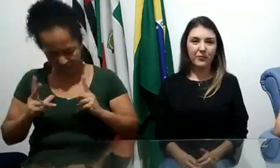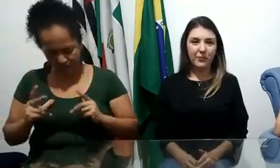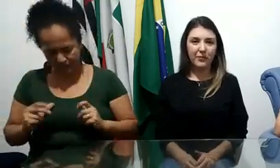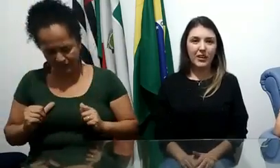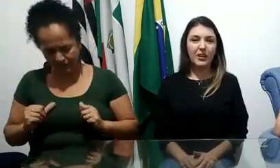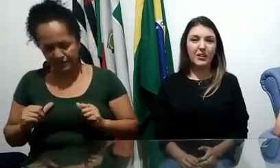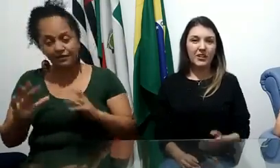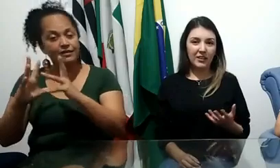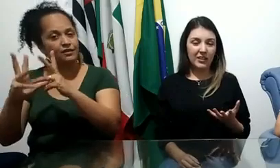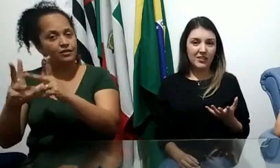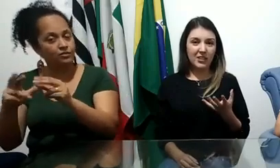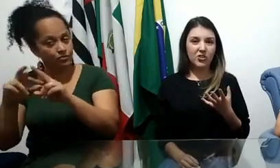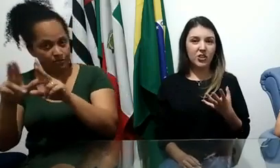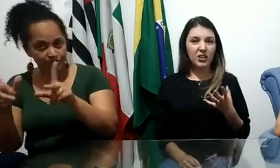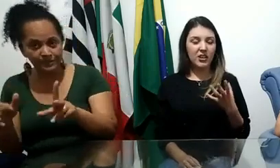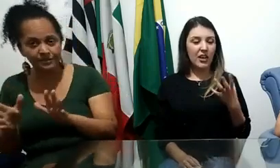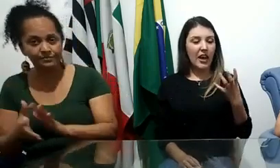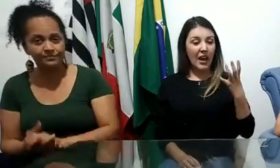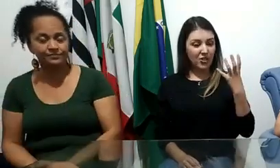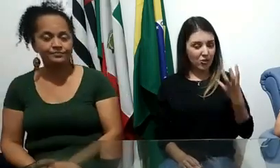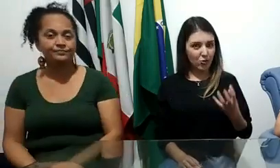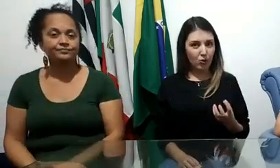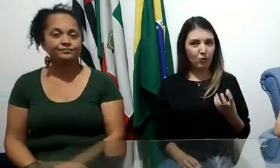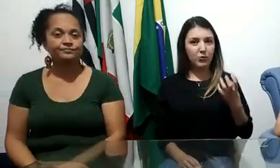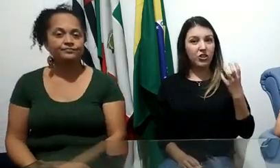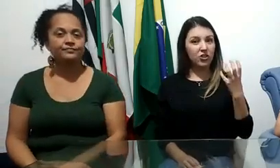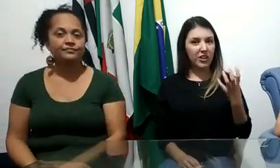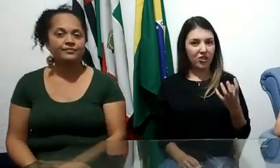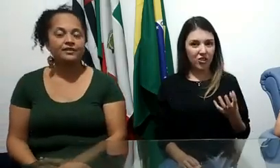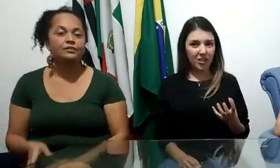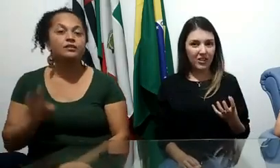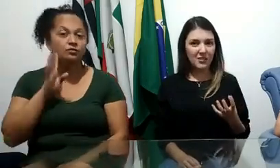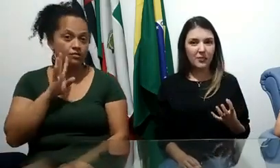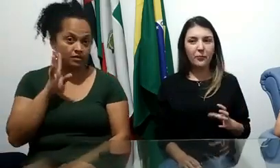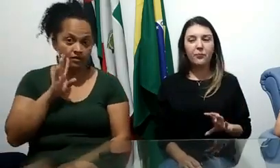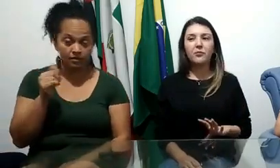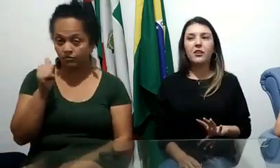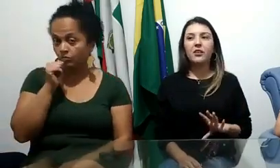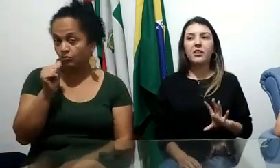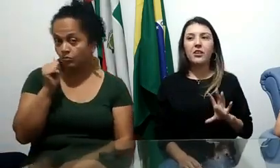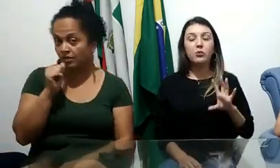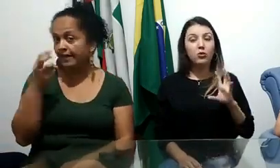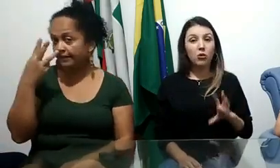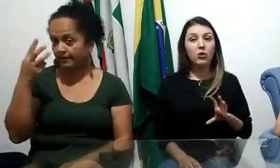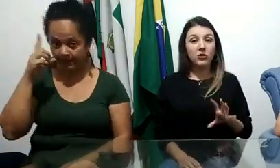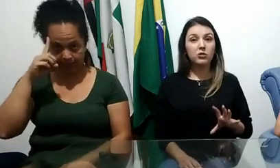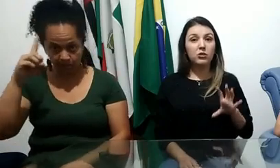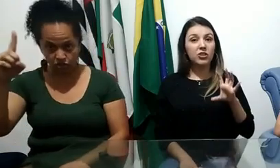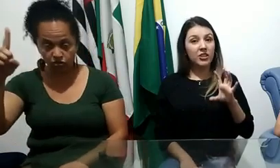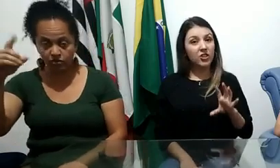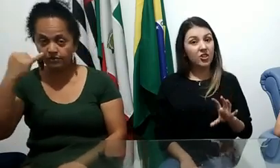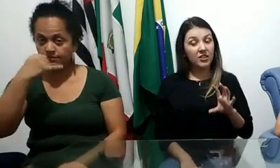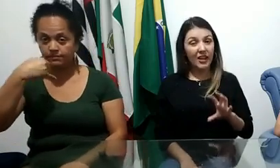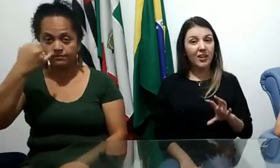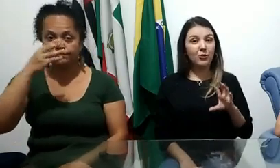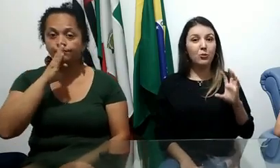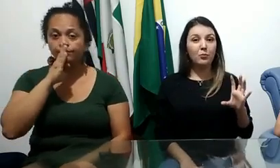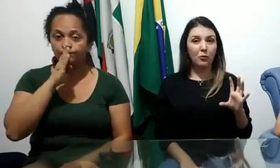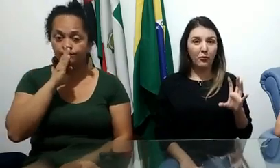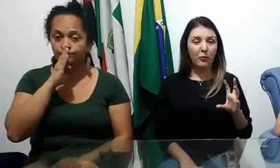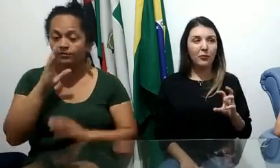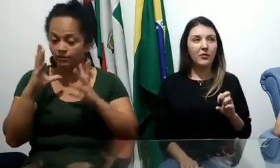Tudo é diferente. E é interessante que ela jejuou durante 3 dias e buscou o Senhor durante 3 dias, ela e